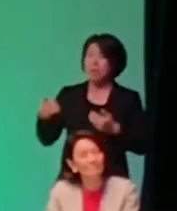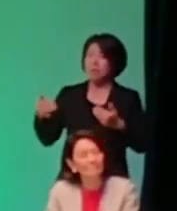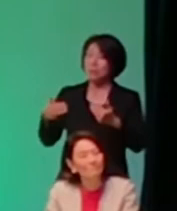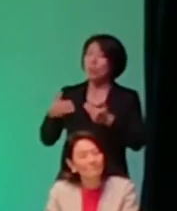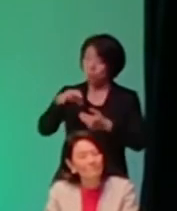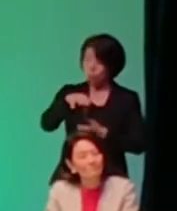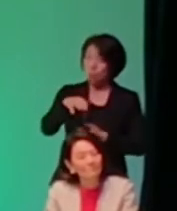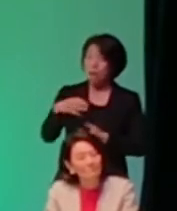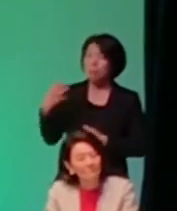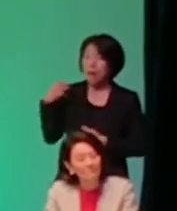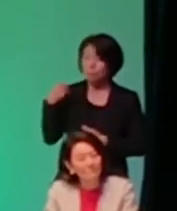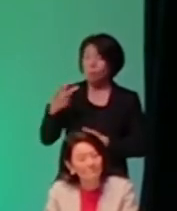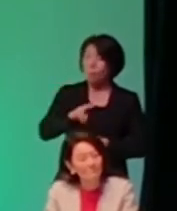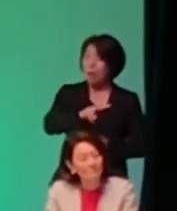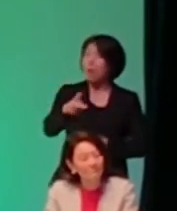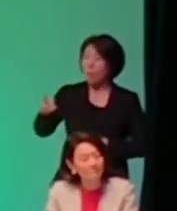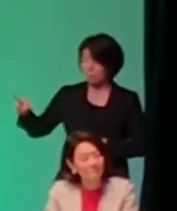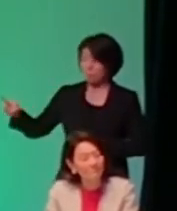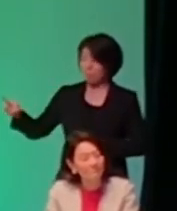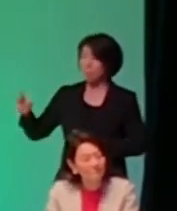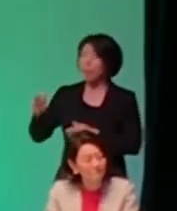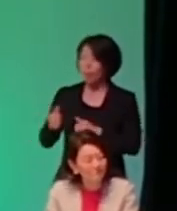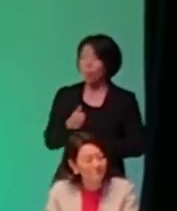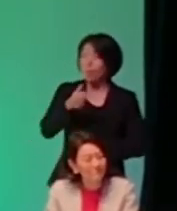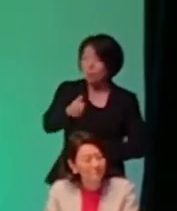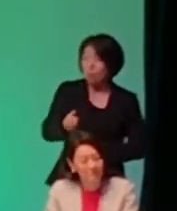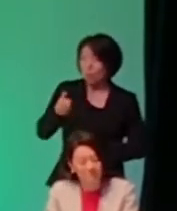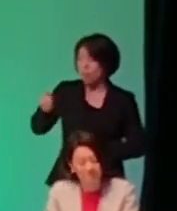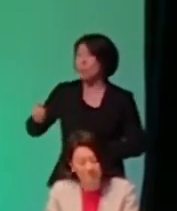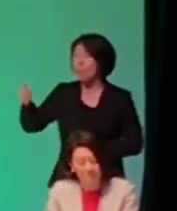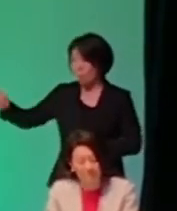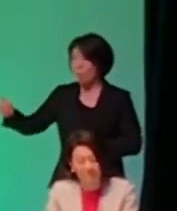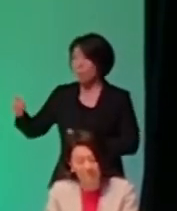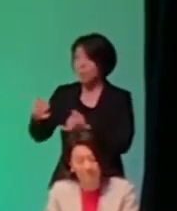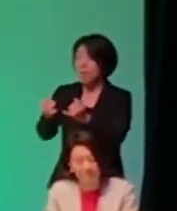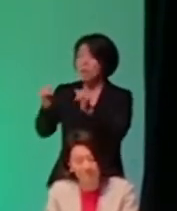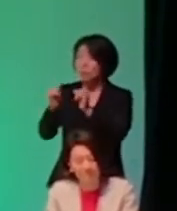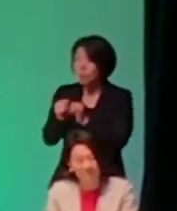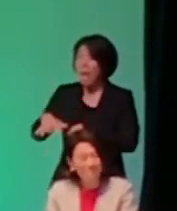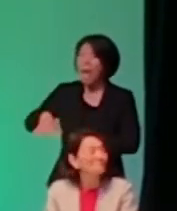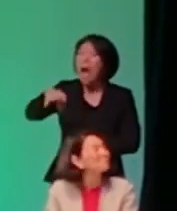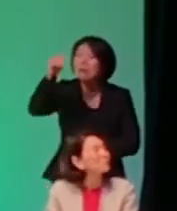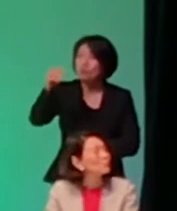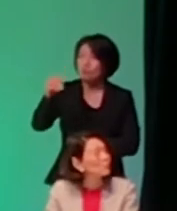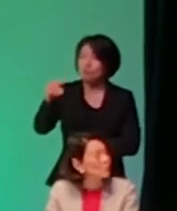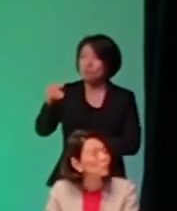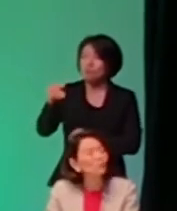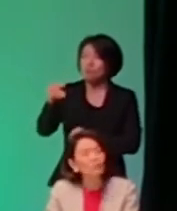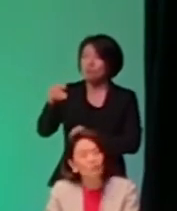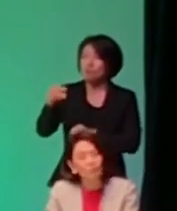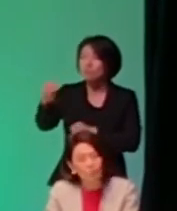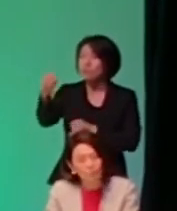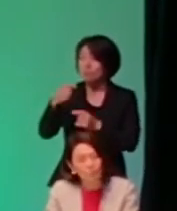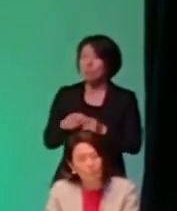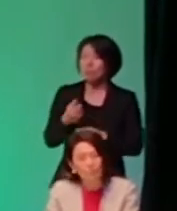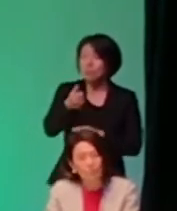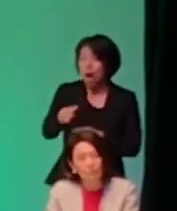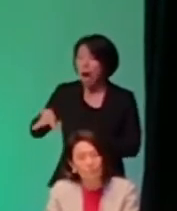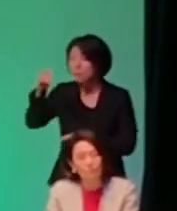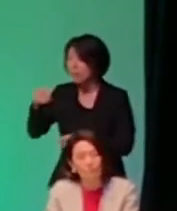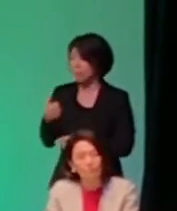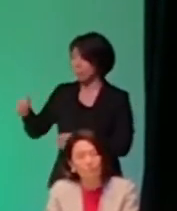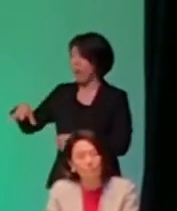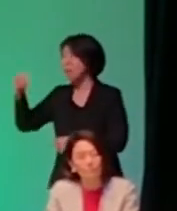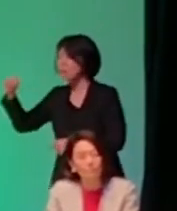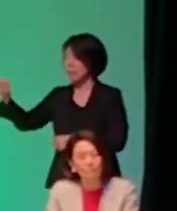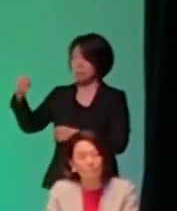で担当も変わっていくんですけど、行くところ行くところ女性初の〇〇っていうのが付きまとうという時期で